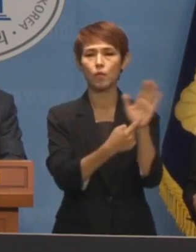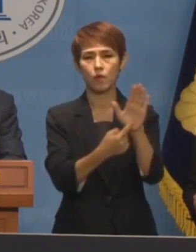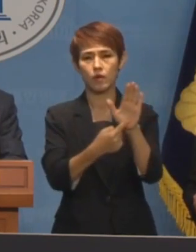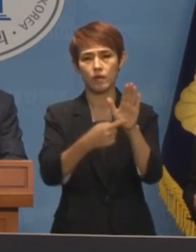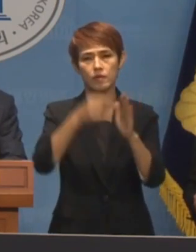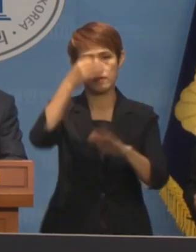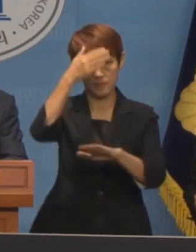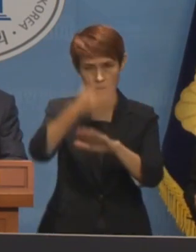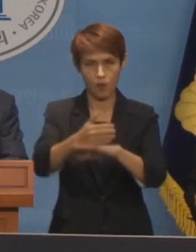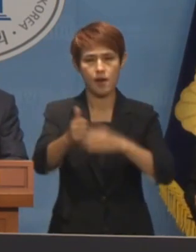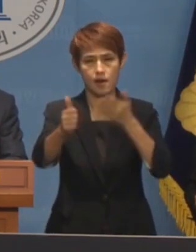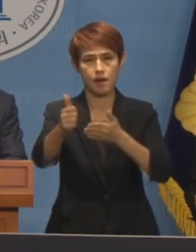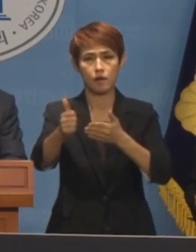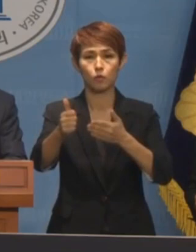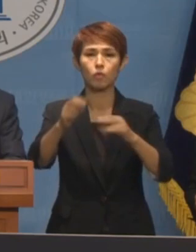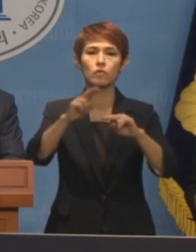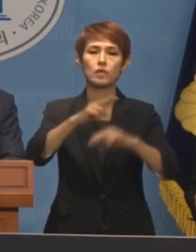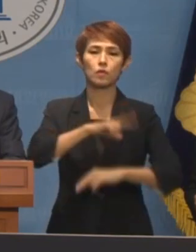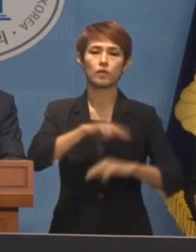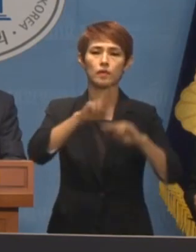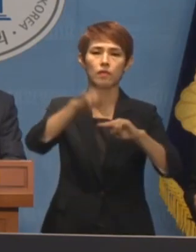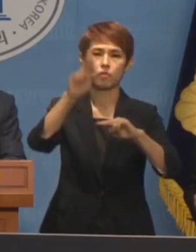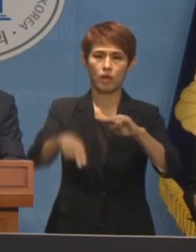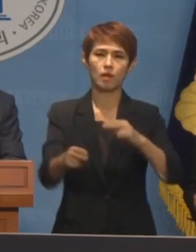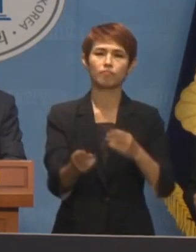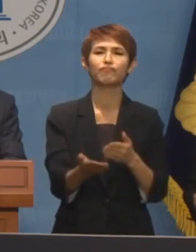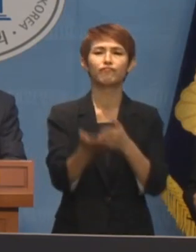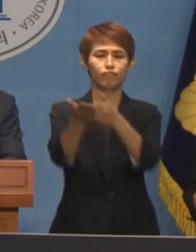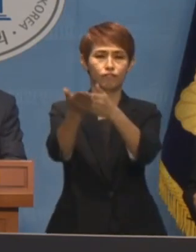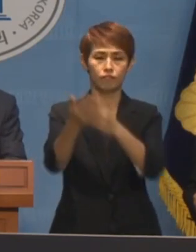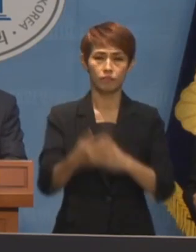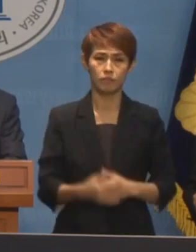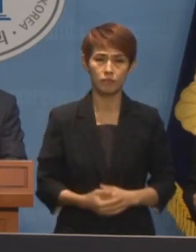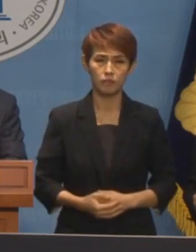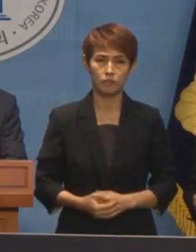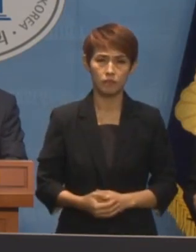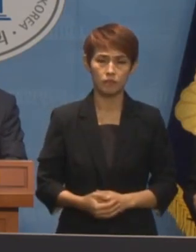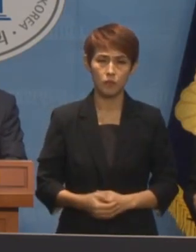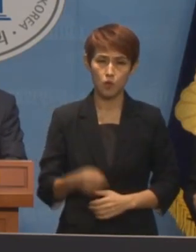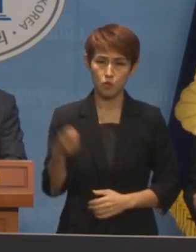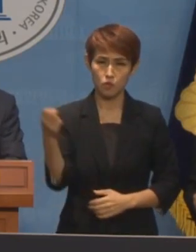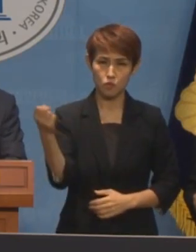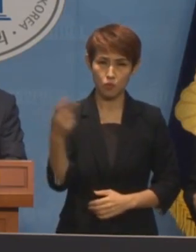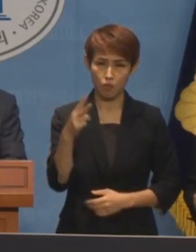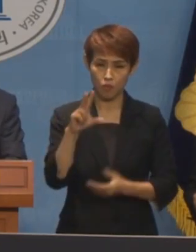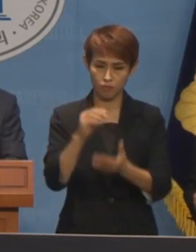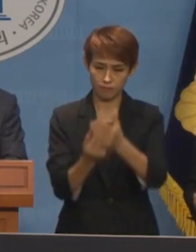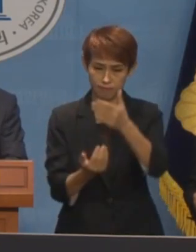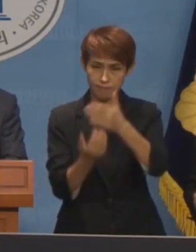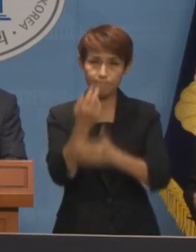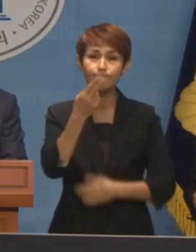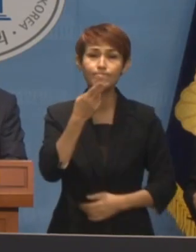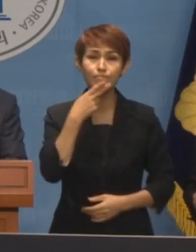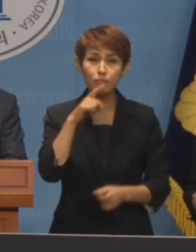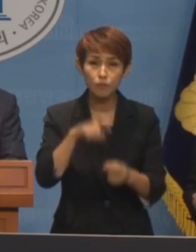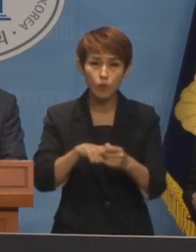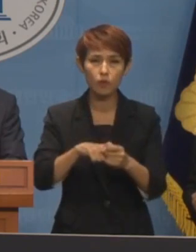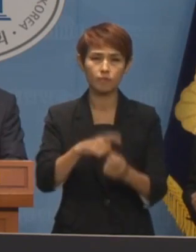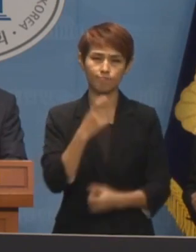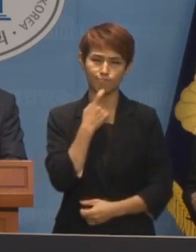사과와 사퇴를 요구합니다. 이번 사태가 다시는 반복되지 않도록